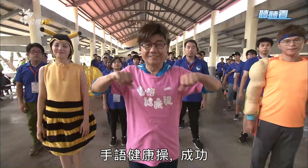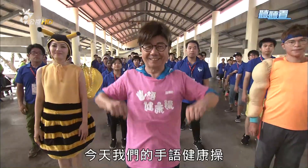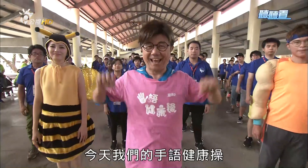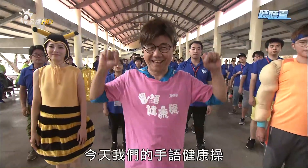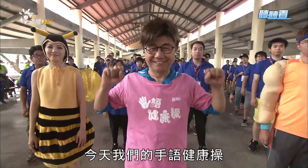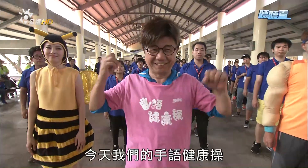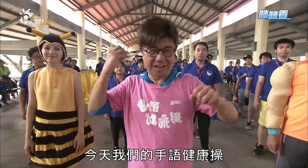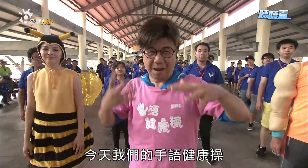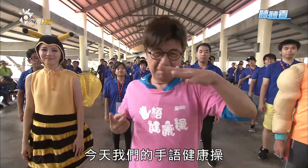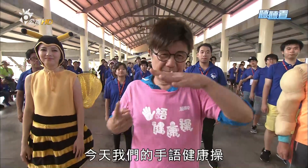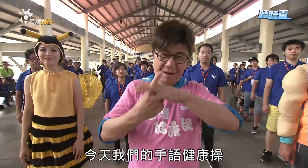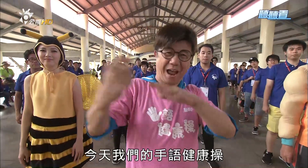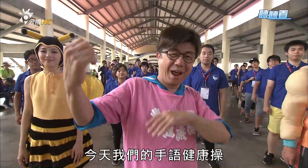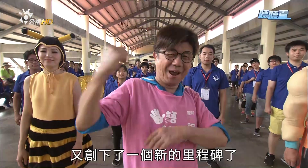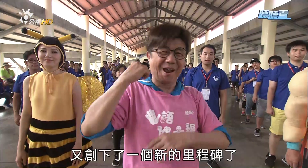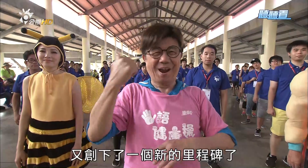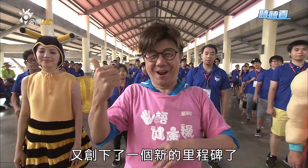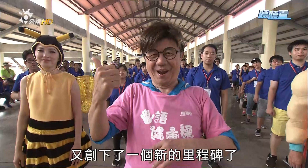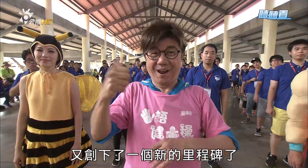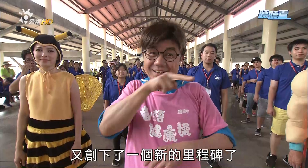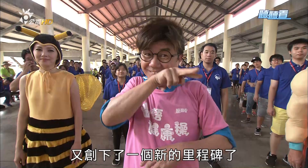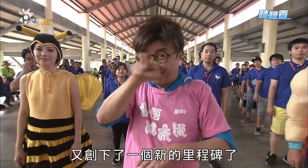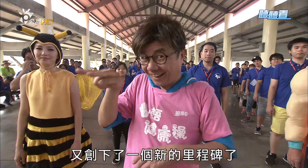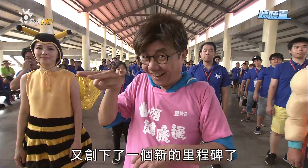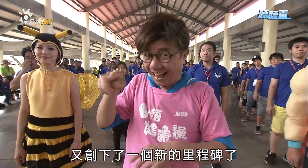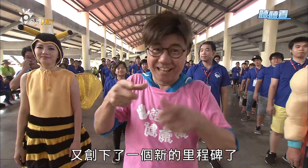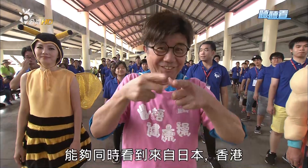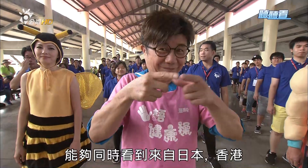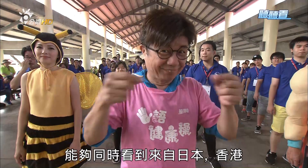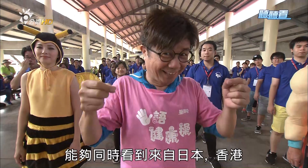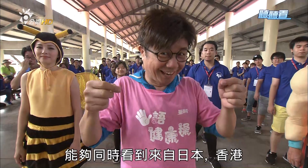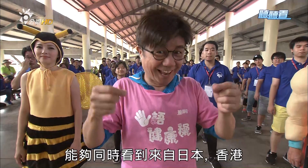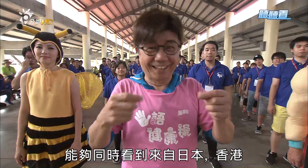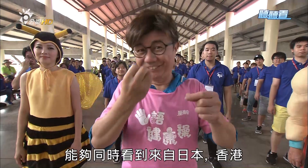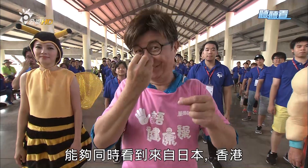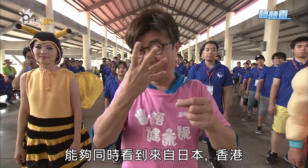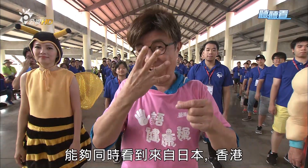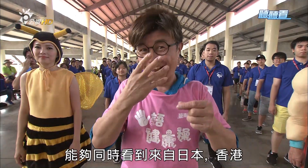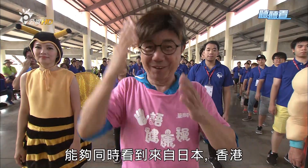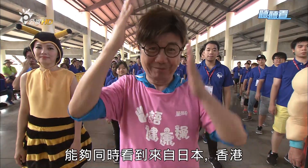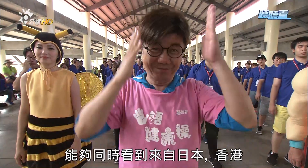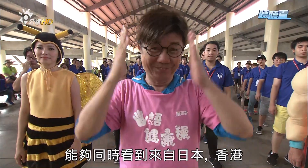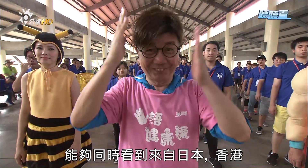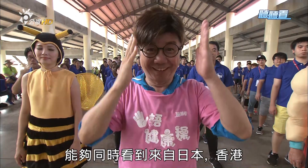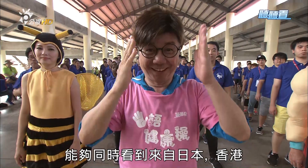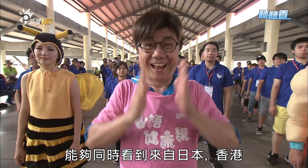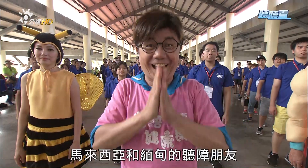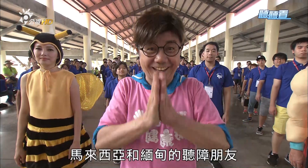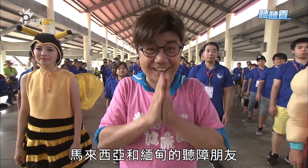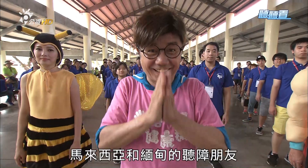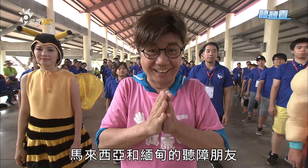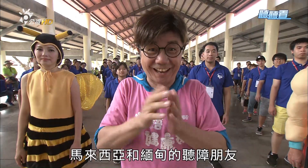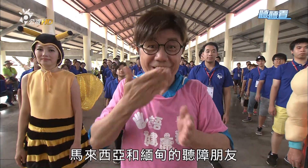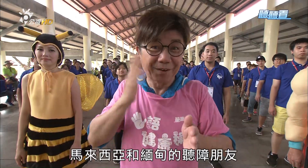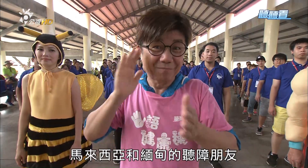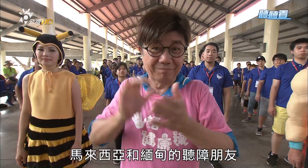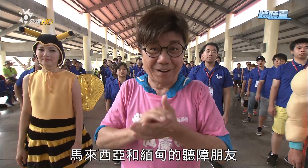今天我们的手语健康操啊，又创下了一个新的里程碑了，能够同时看到来自日本、香港、马来西亚和缅甸的听障朋